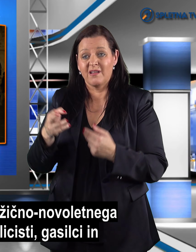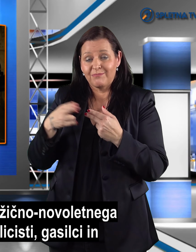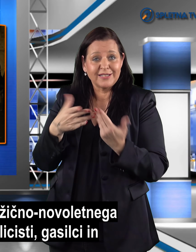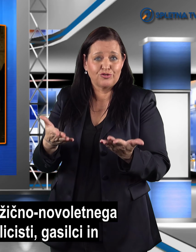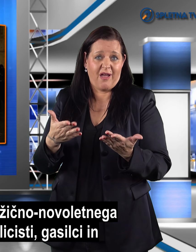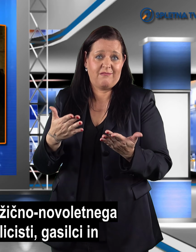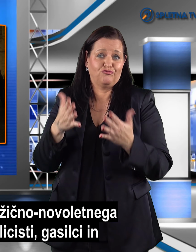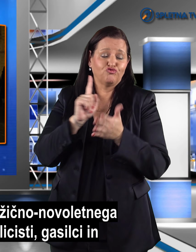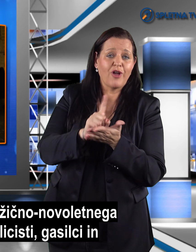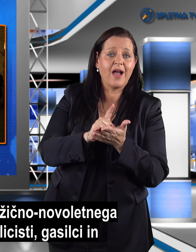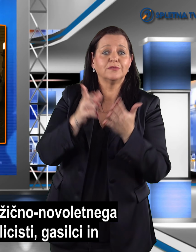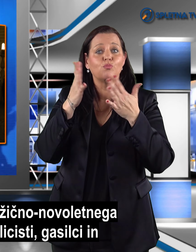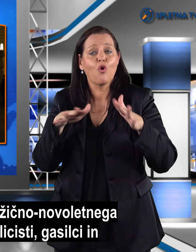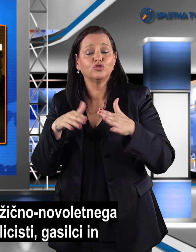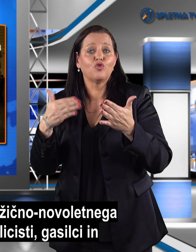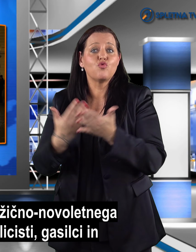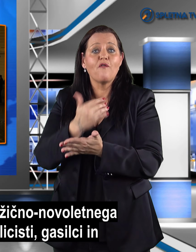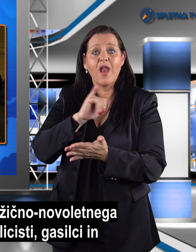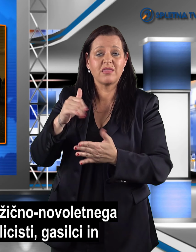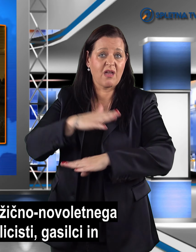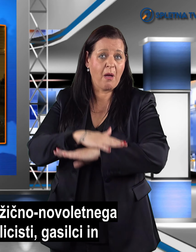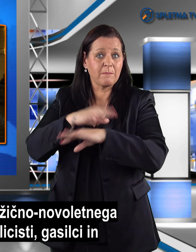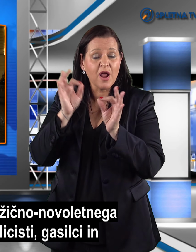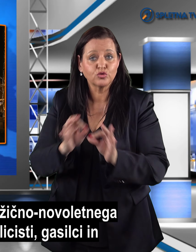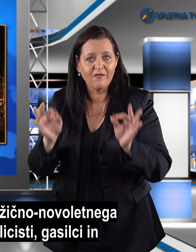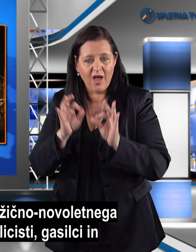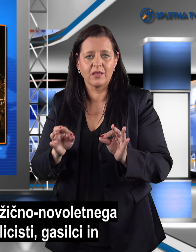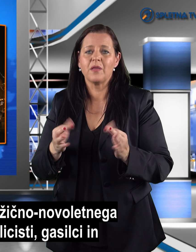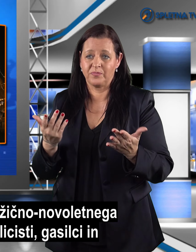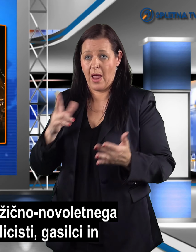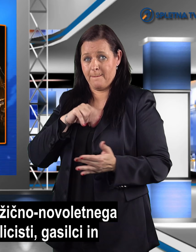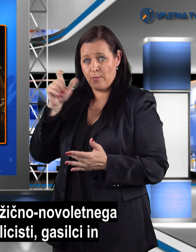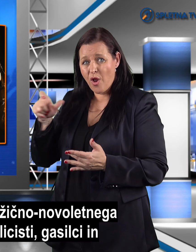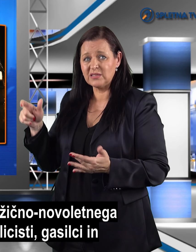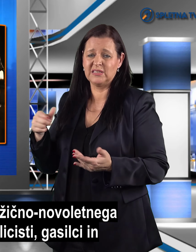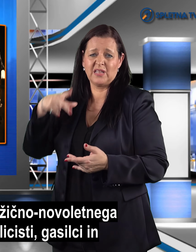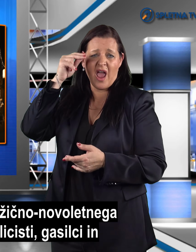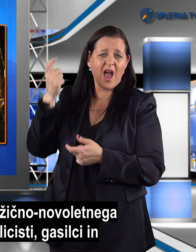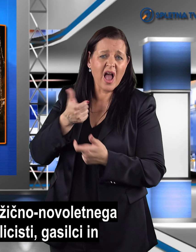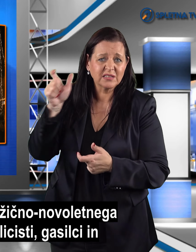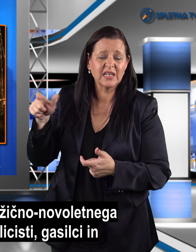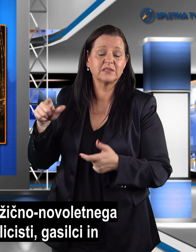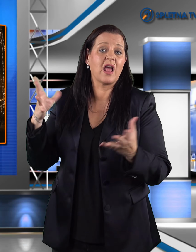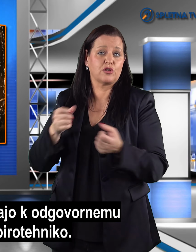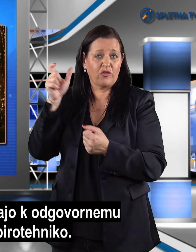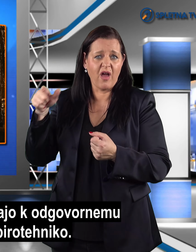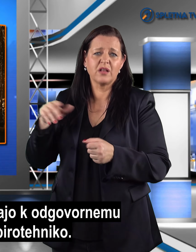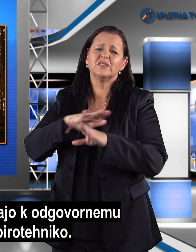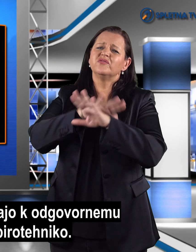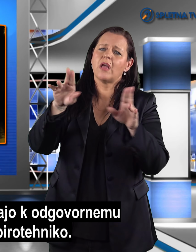Ker se bliža čas božično-novoletnega praznovanja, policisti, gasilci in reševalci vse pozivajo k odgovornemu ravnanju